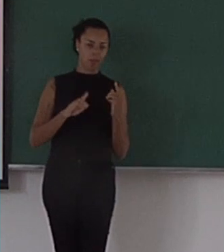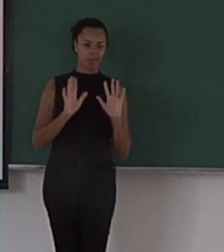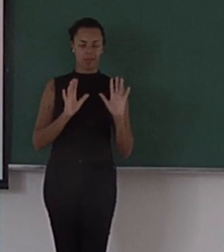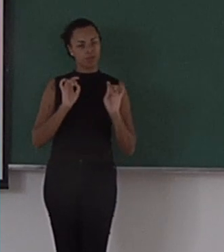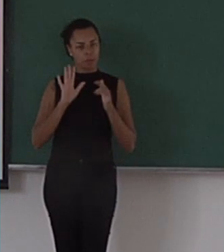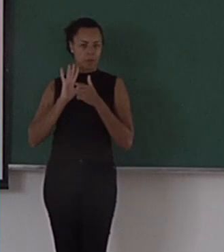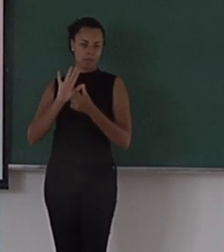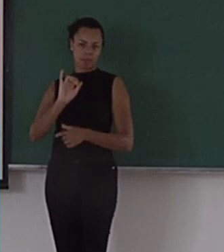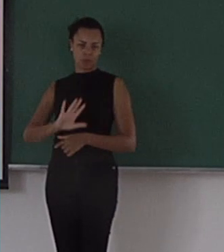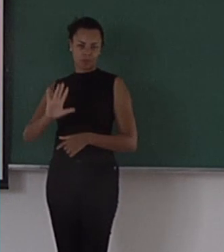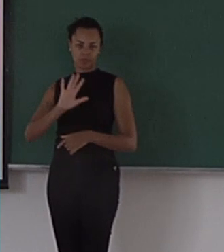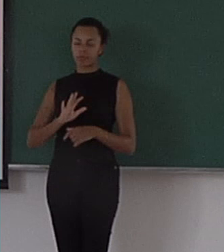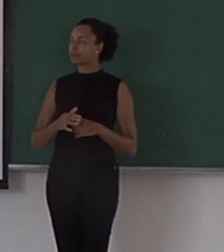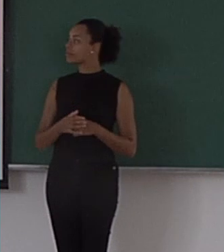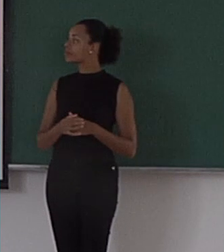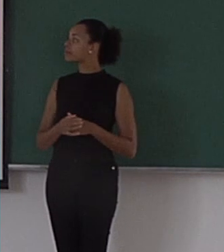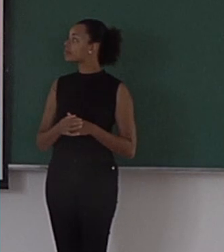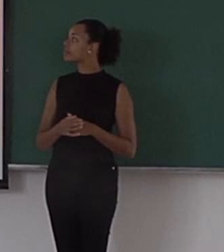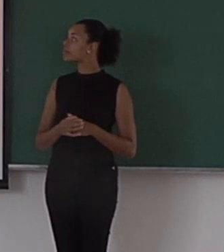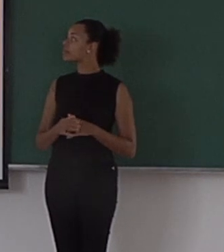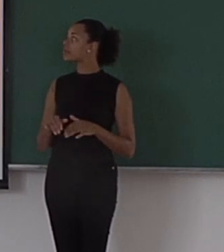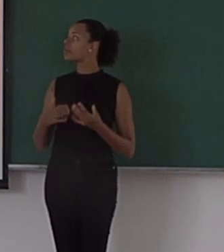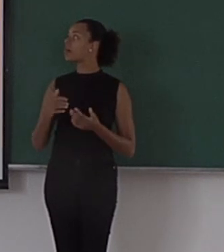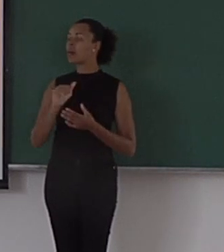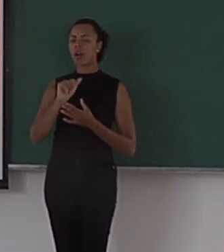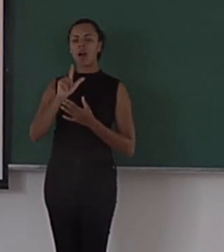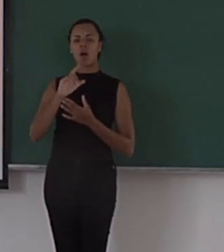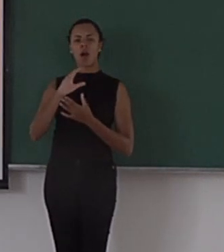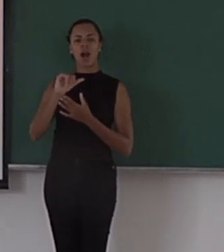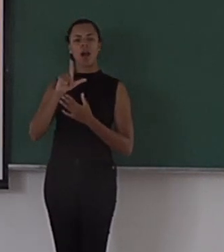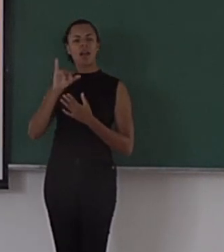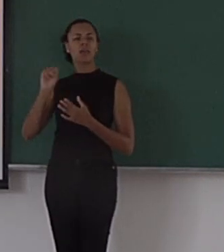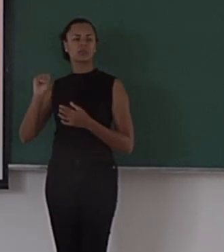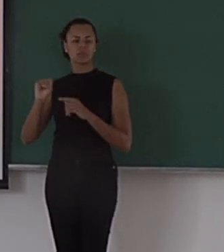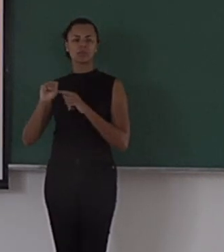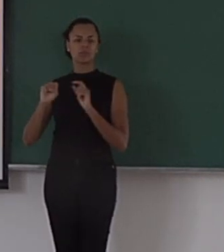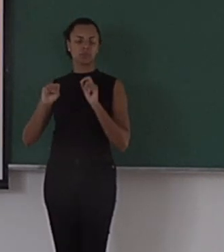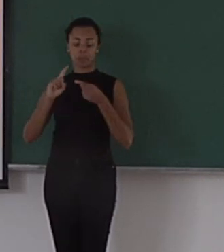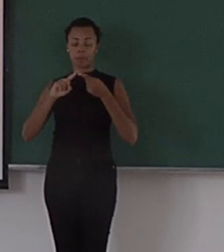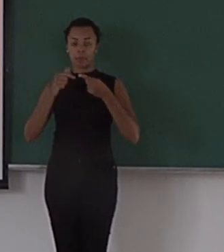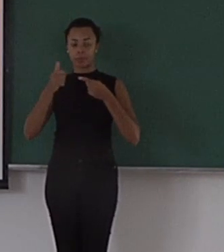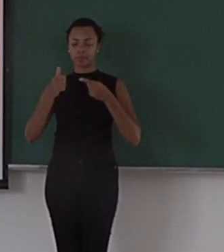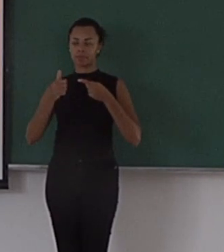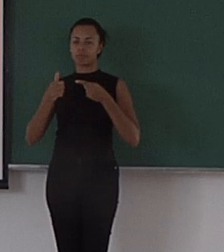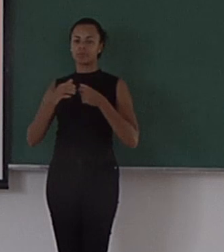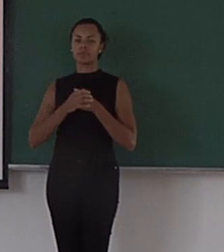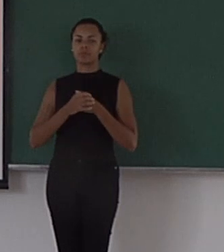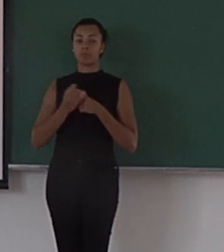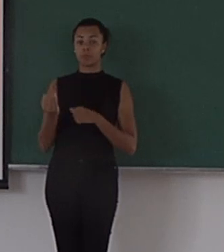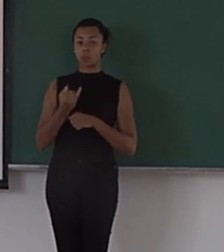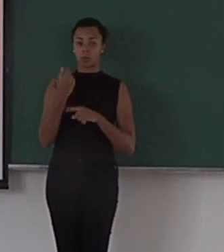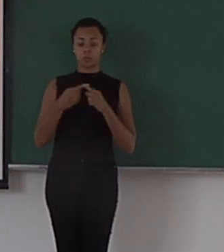ilustrar. Então, vamos falar um pouquinho dos álcalis, né? Como é que é importante a gente falar isso? Porque as queimaduras dos